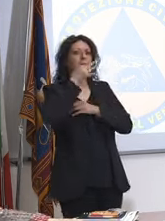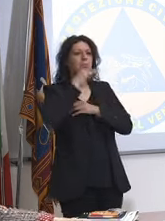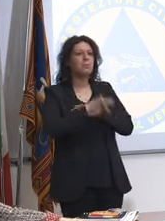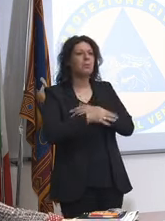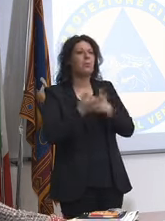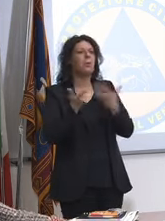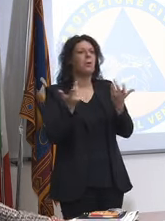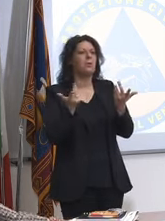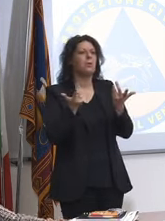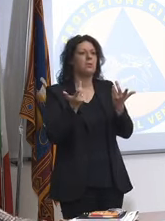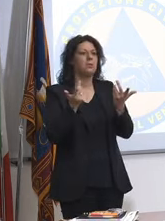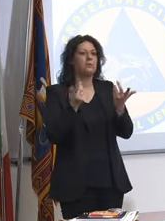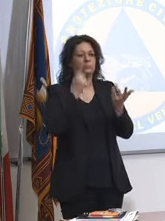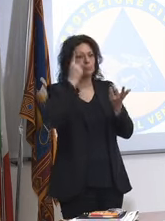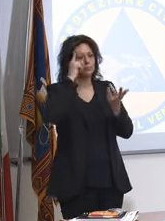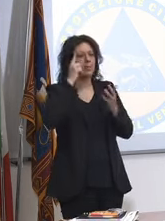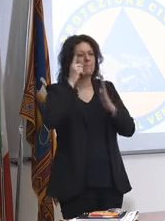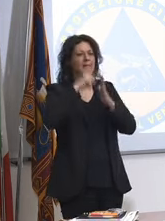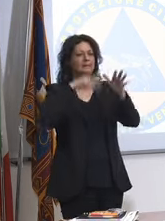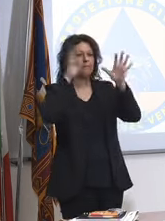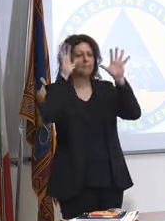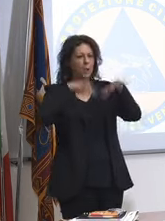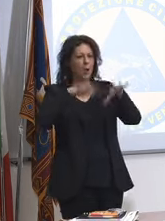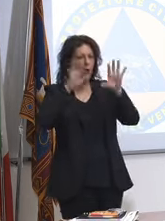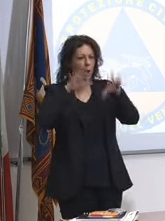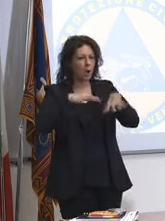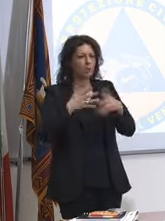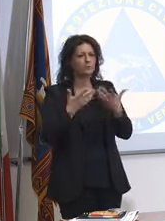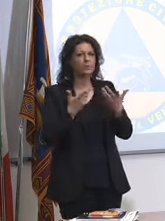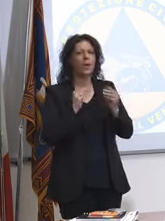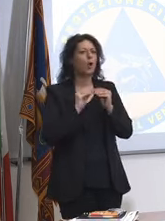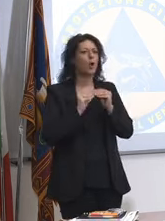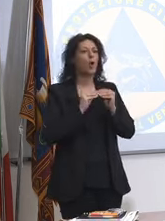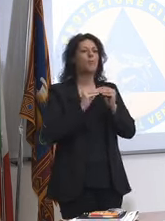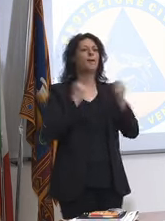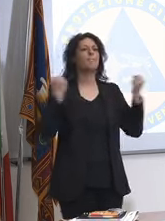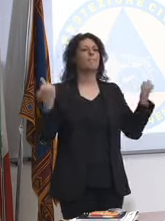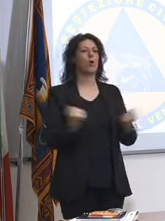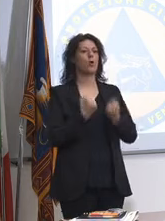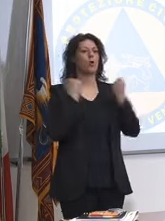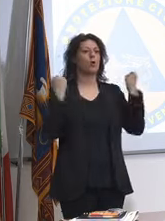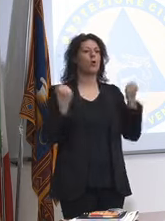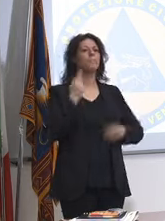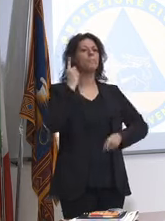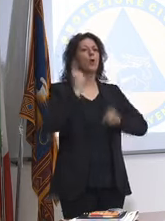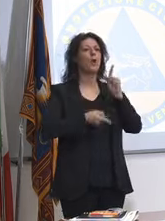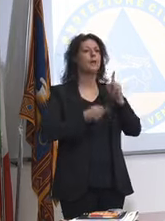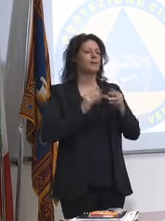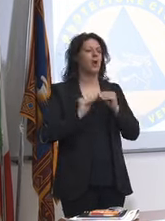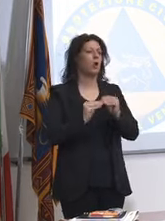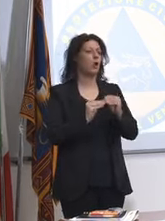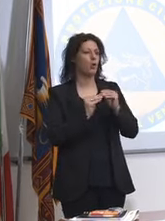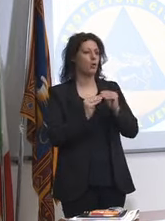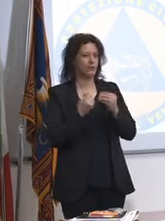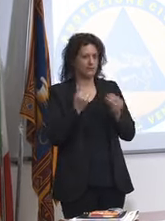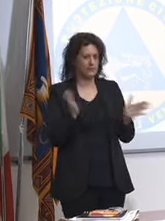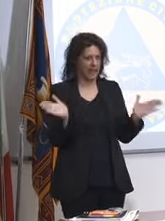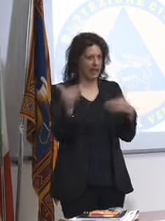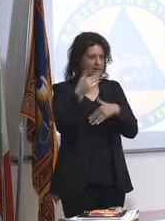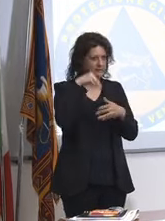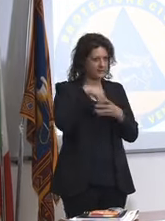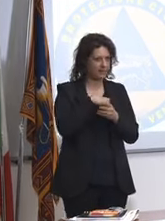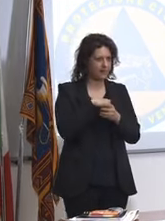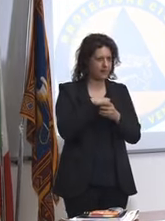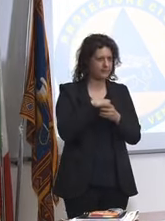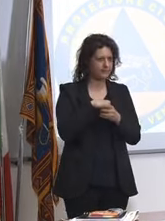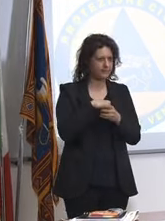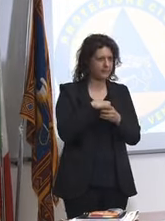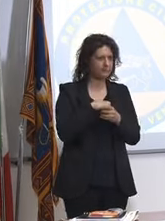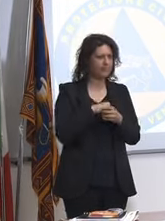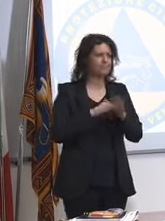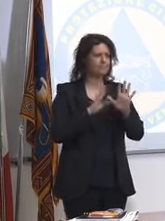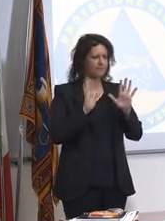anche piovuto poco, e quindi tutti dentro nelle stanze, ma non lo so. Però leggetelo bene il